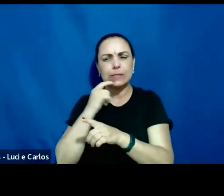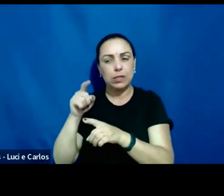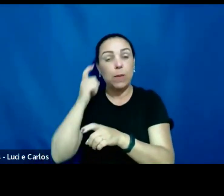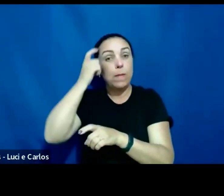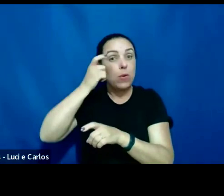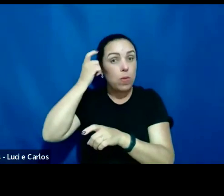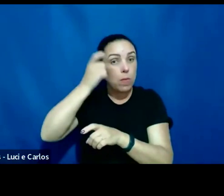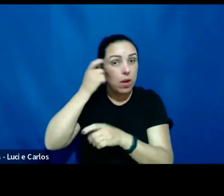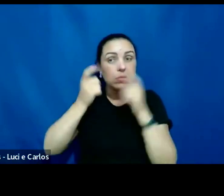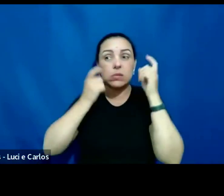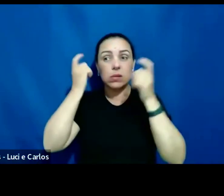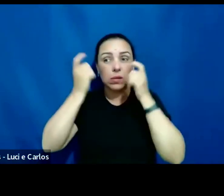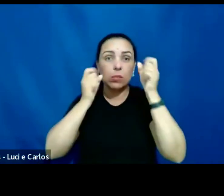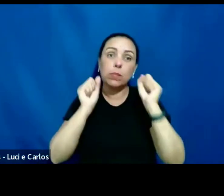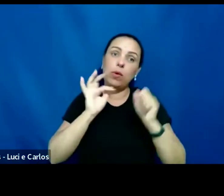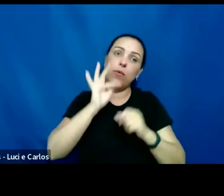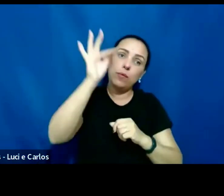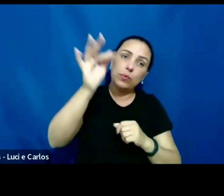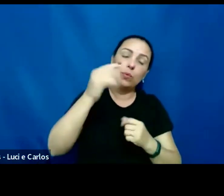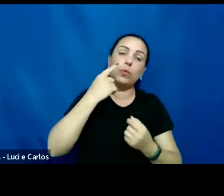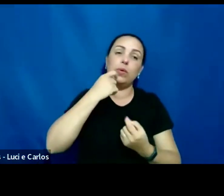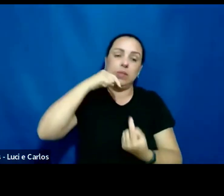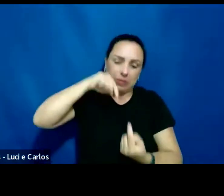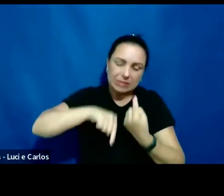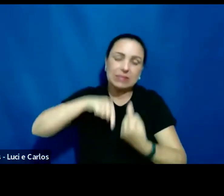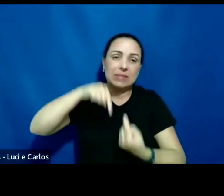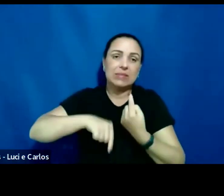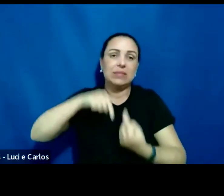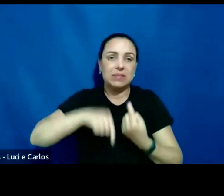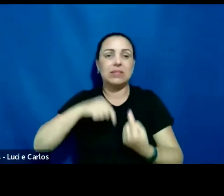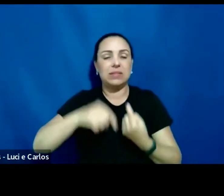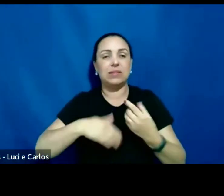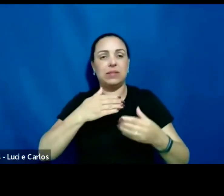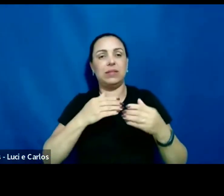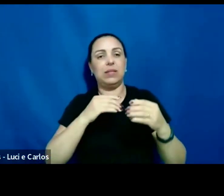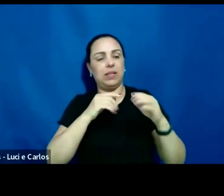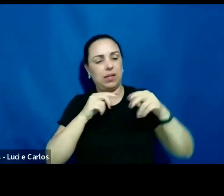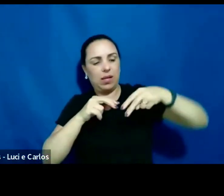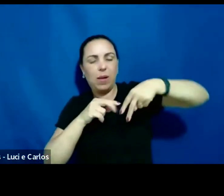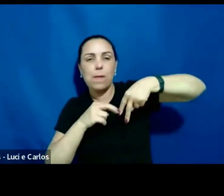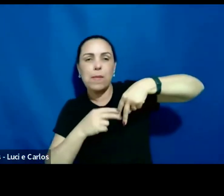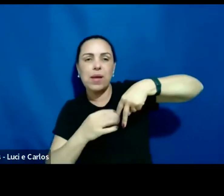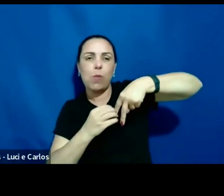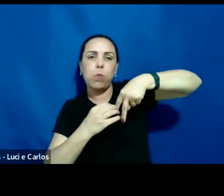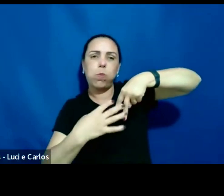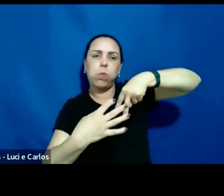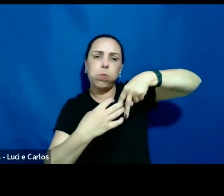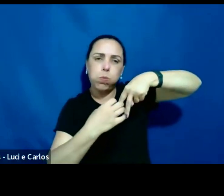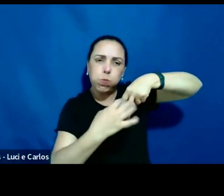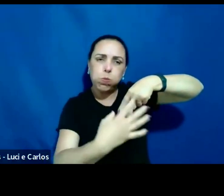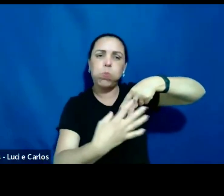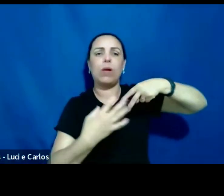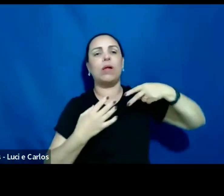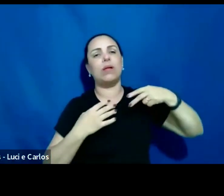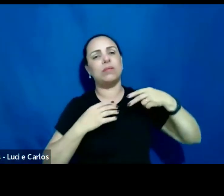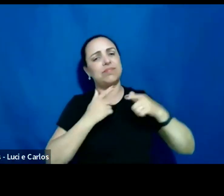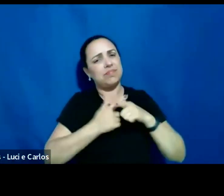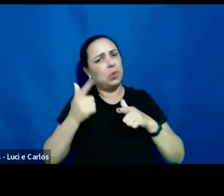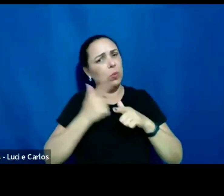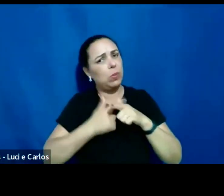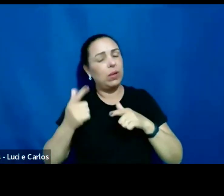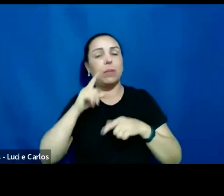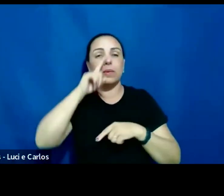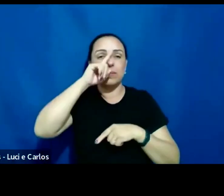todas as pessoas. Você tratar a base. Cuidar da base. Isso é que é o mais importante. Só que é o mais